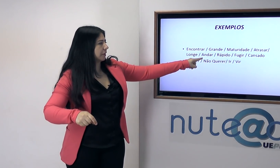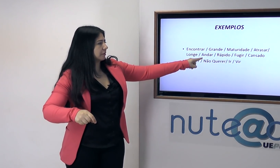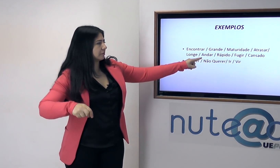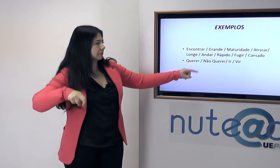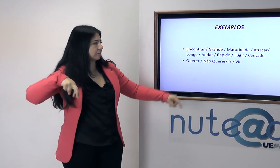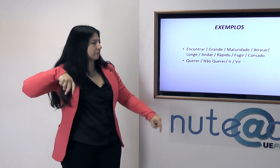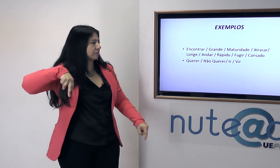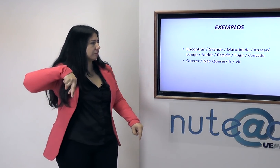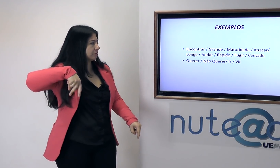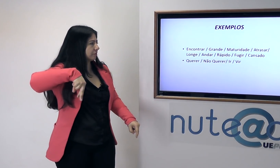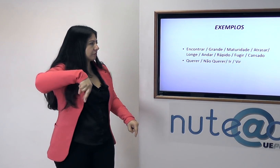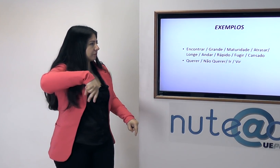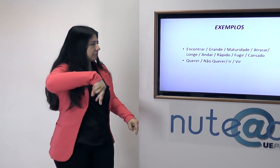Andar.